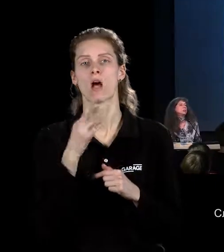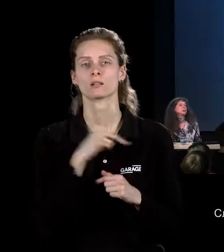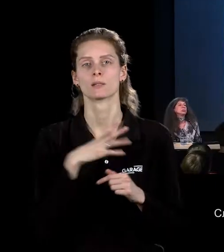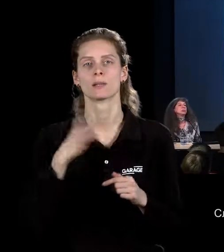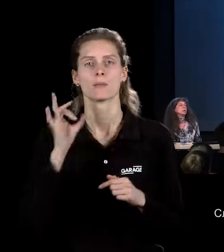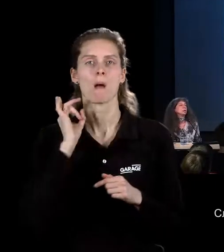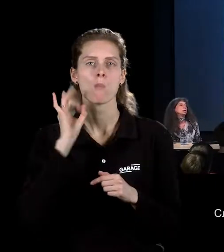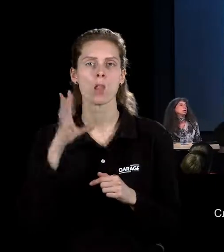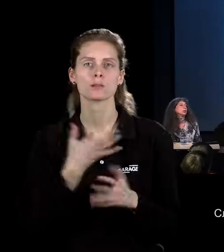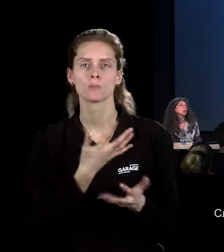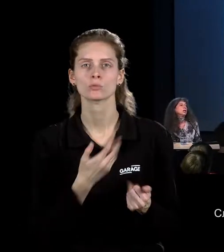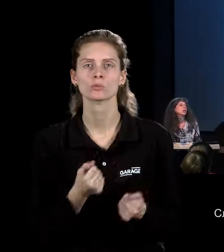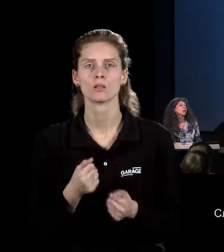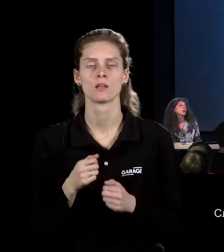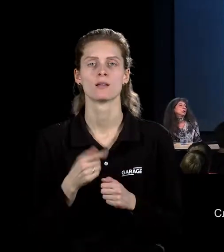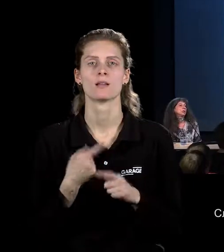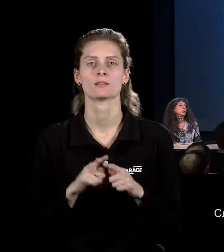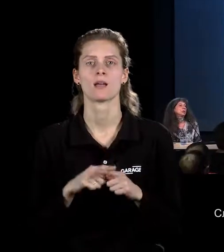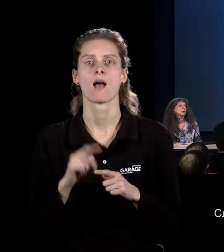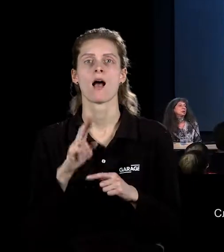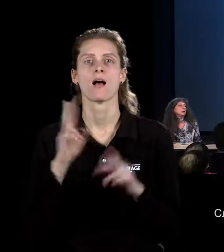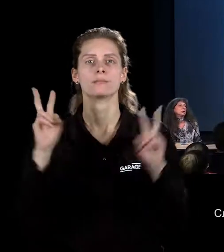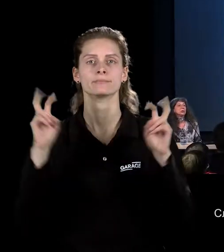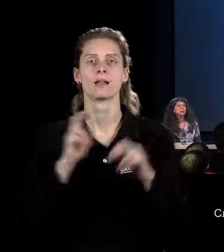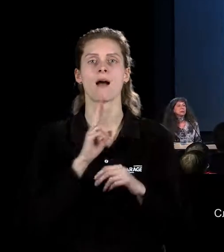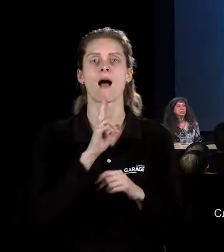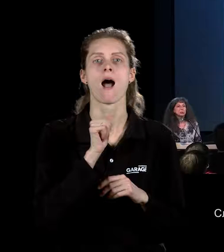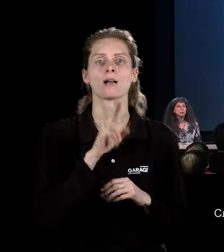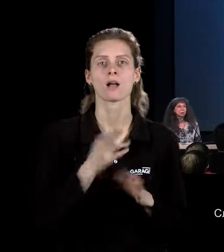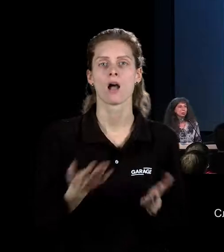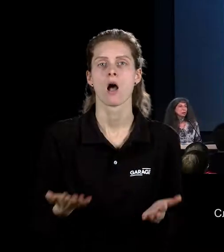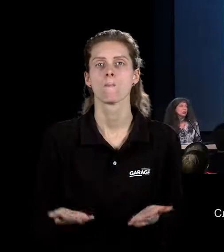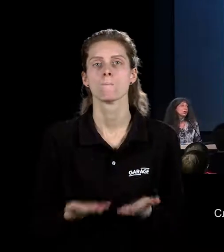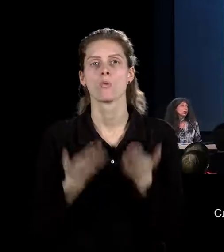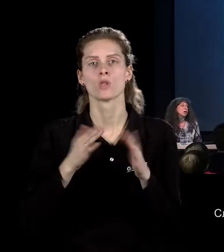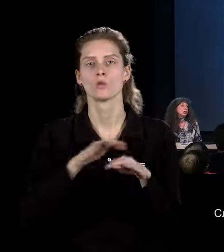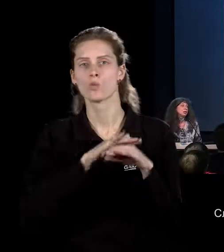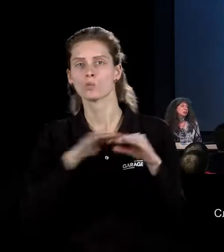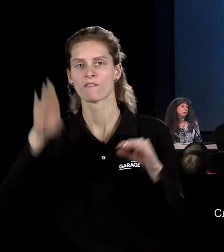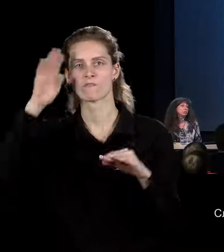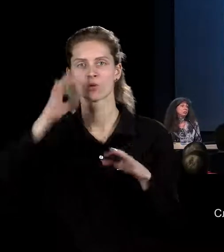успех уже международный, это была как поднять уровень воды в пруду.